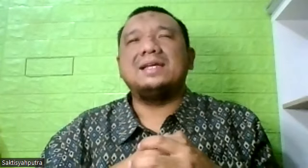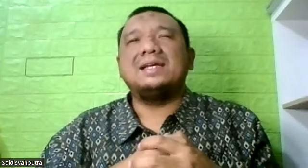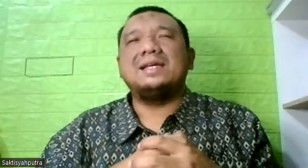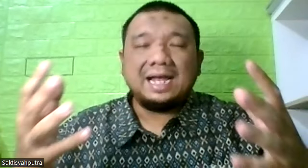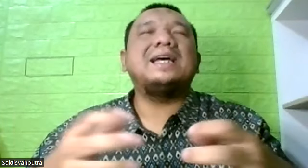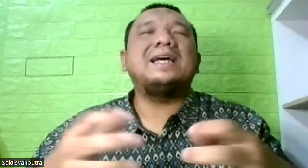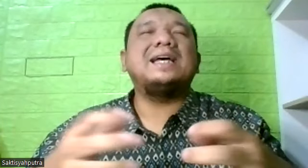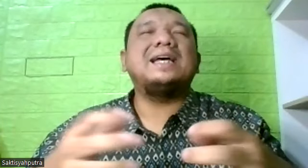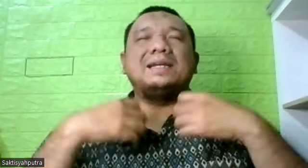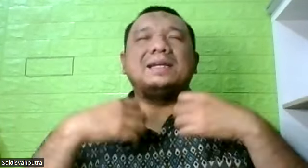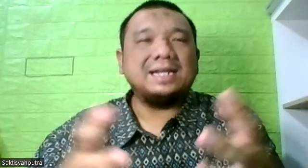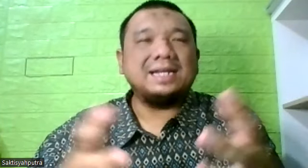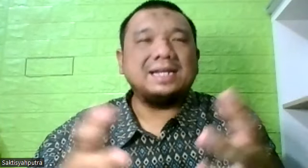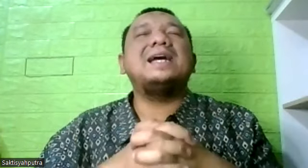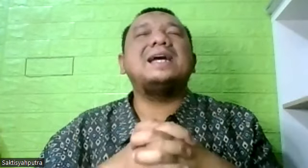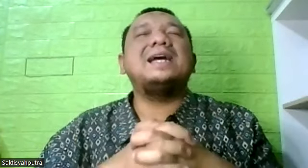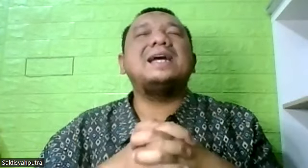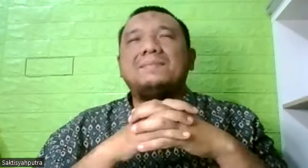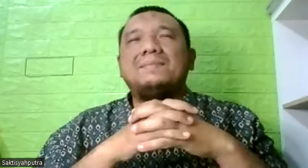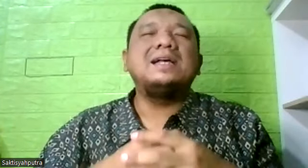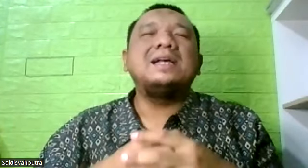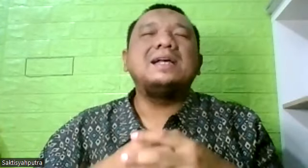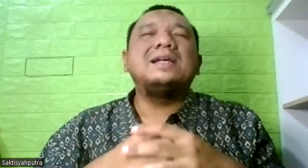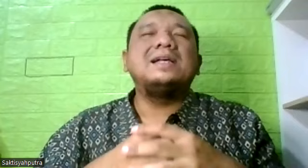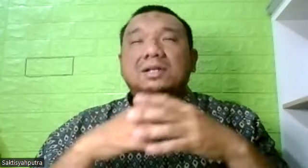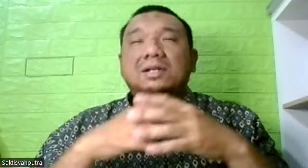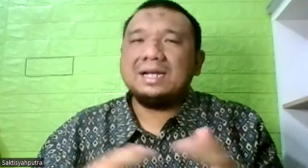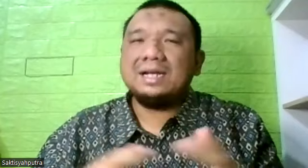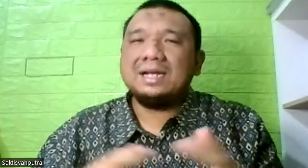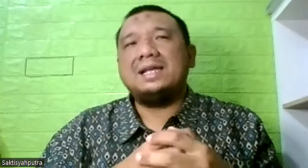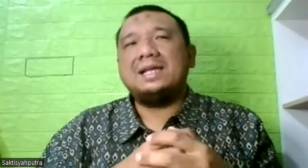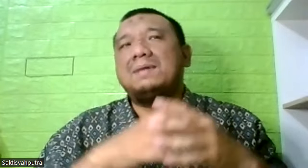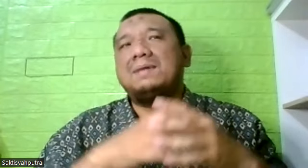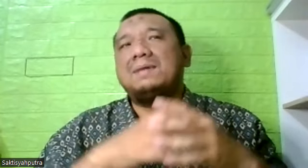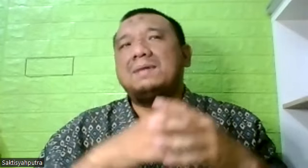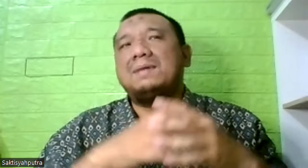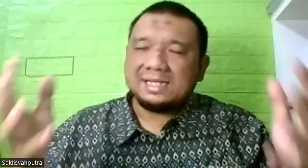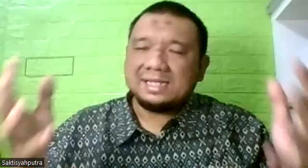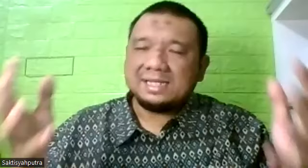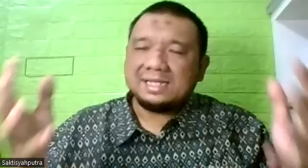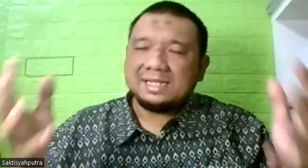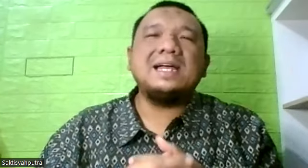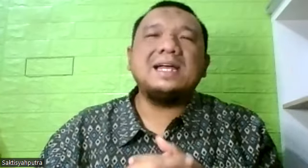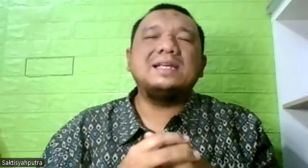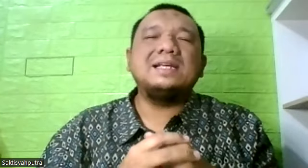nikmat keluarga nikmat pasangan nikmat belajar nikmat mempunyai pekerjaan